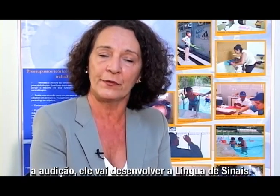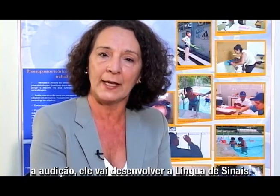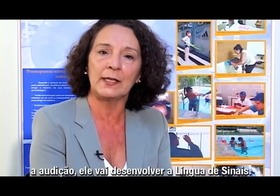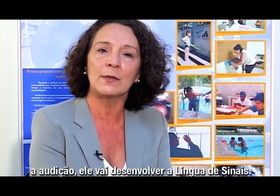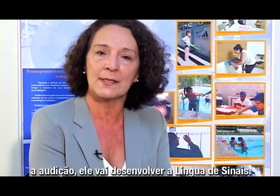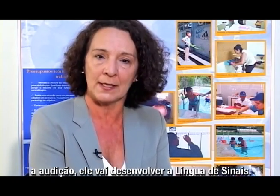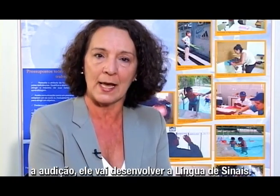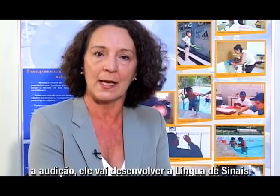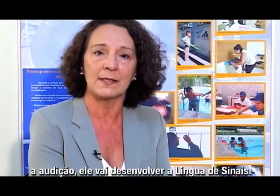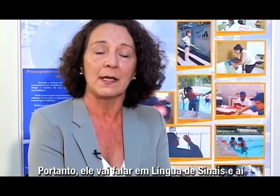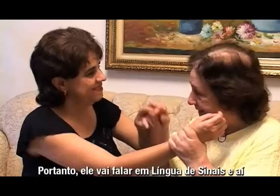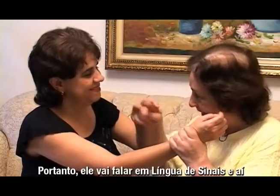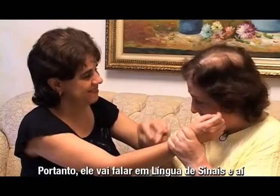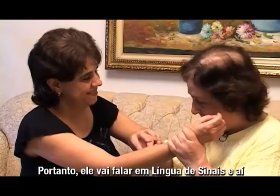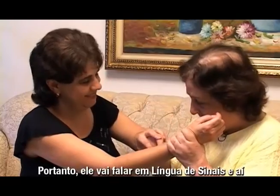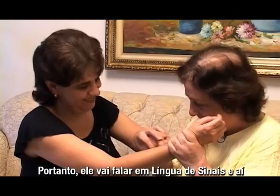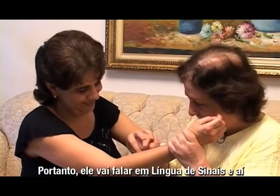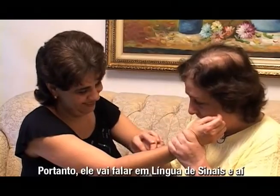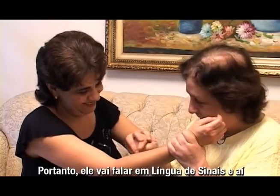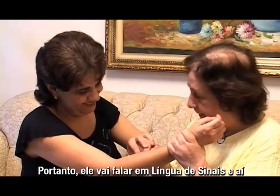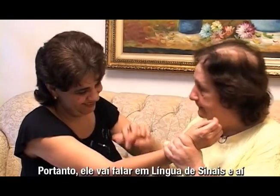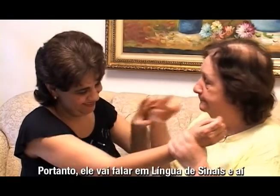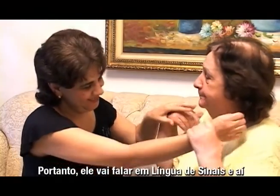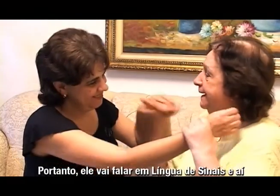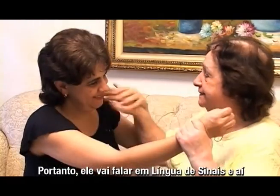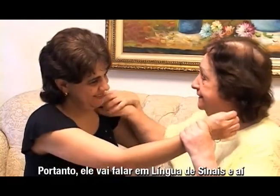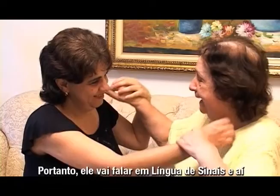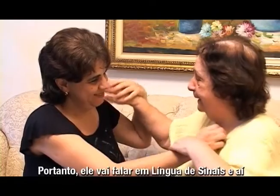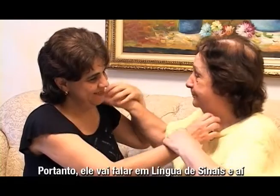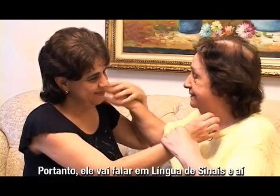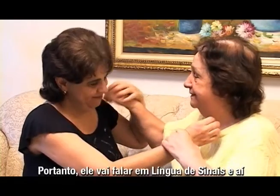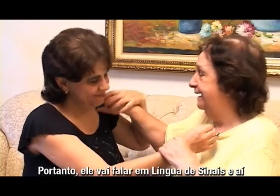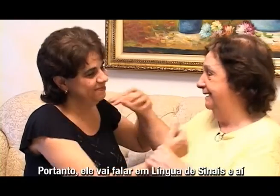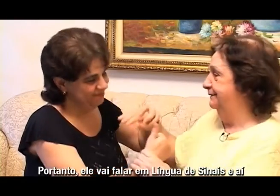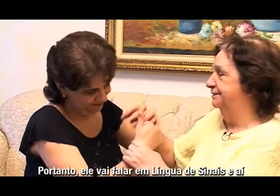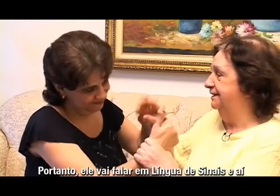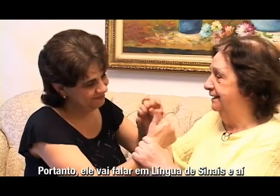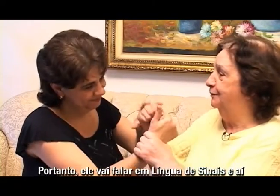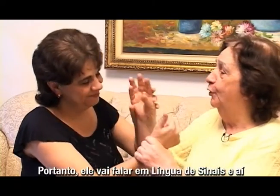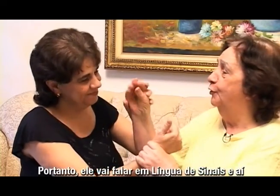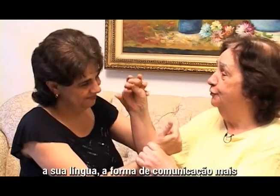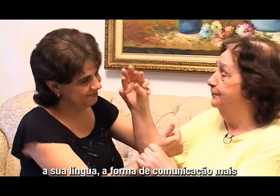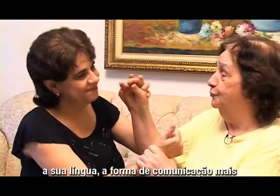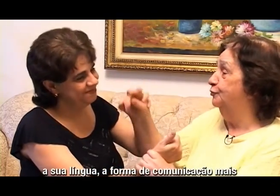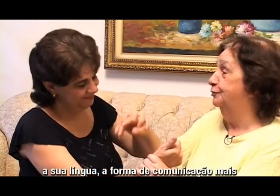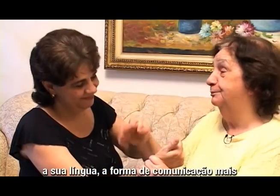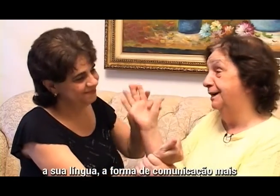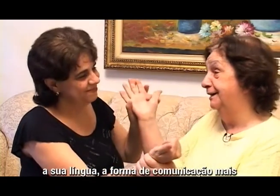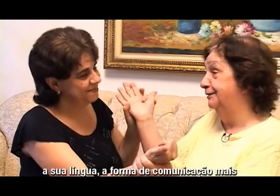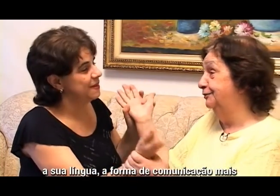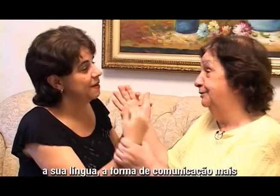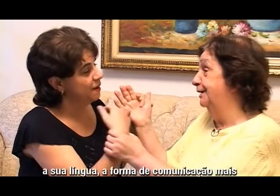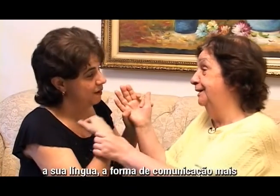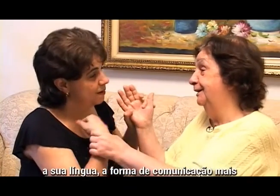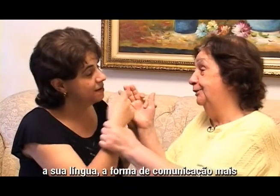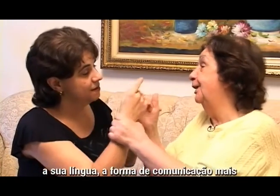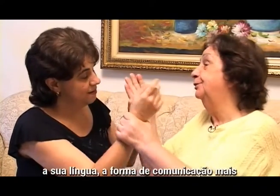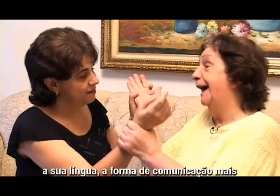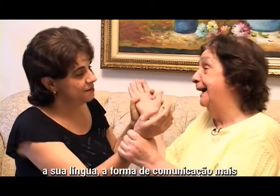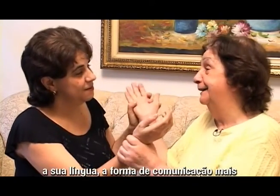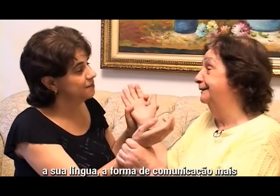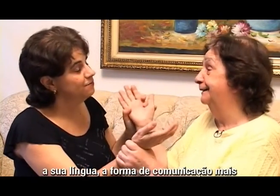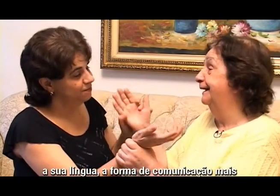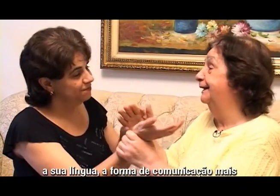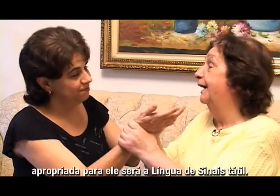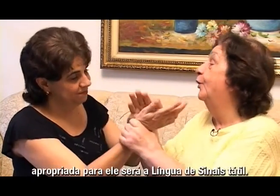desenvolver a língua de sinais. Portanto, ele vai falar em língua de sinais. e aí a sua língua, a forma